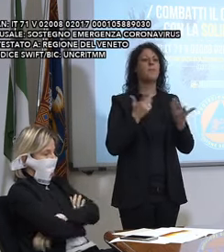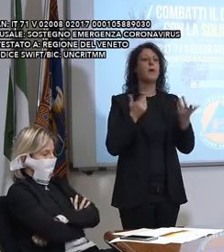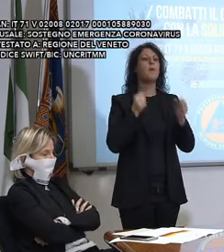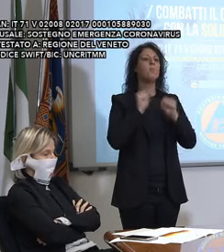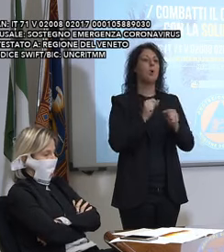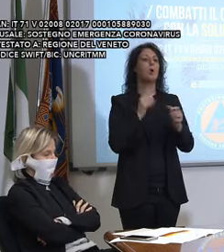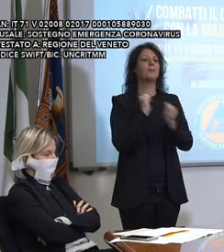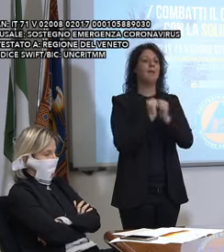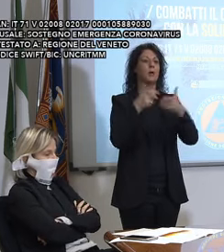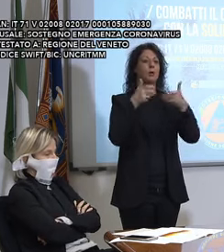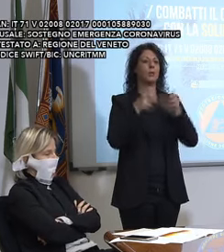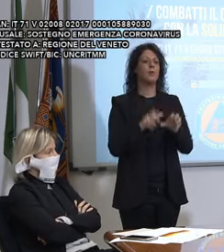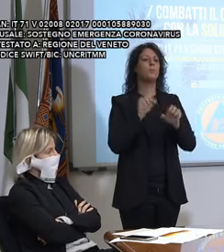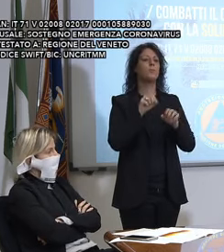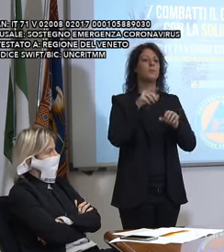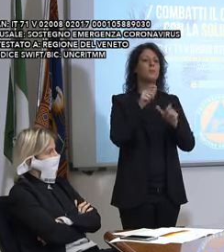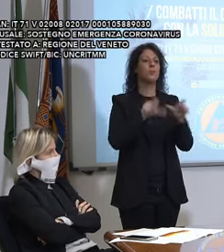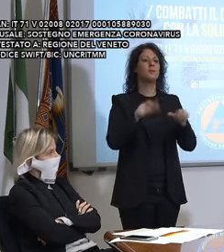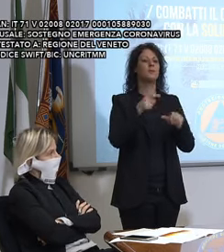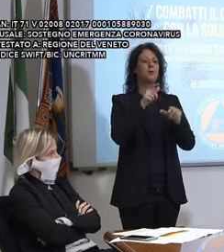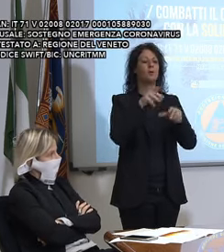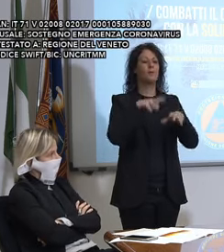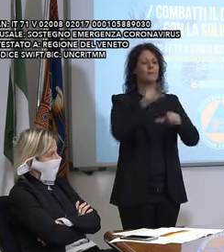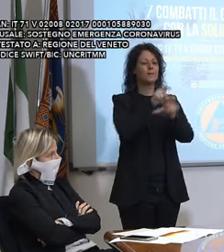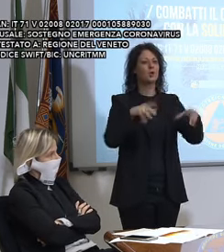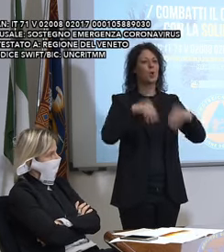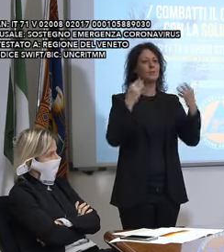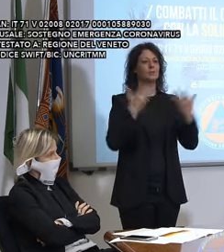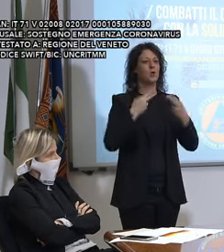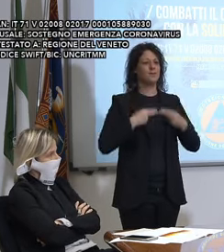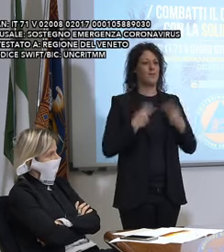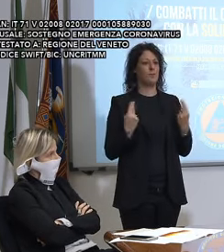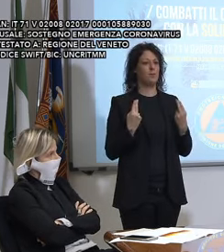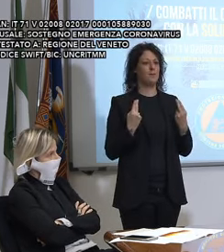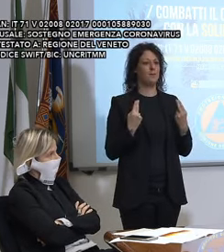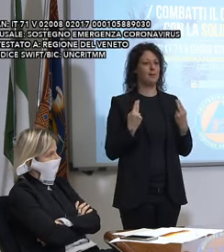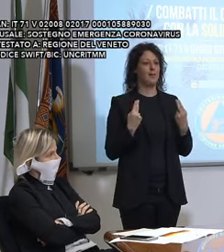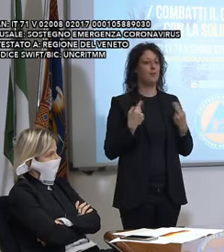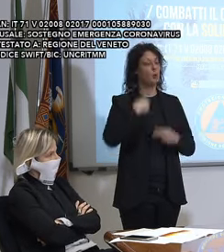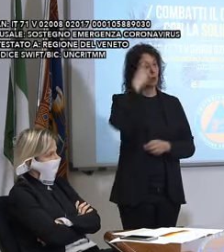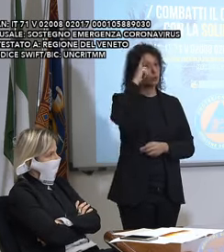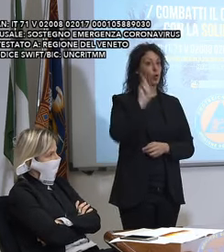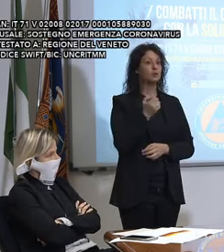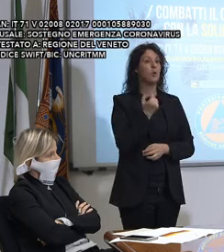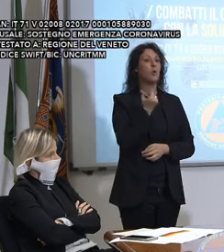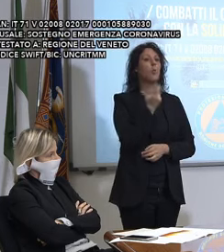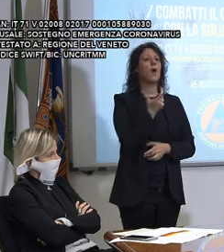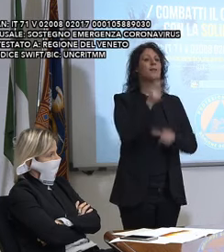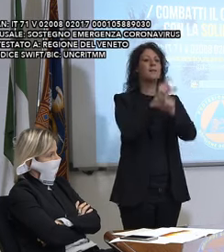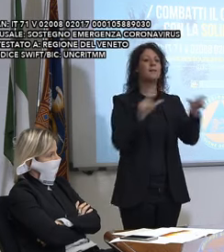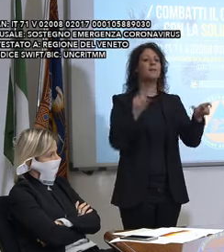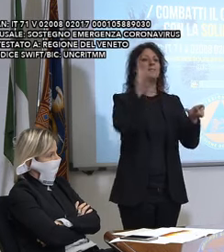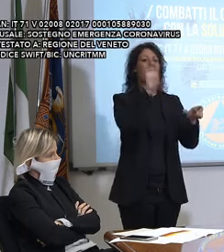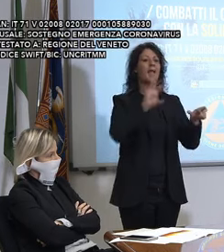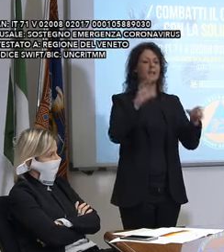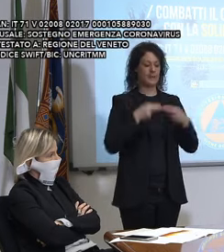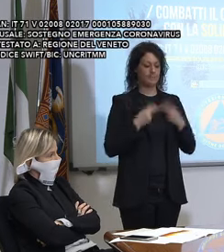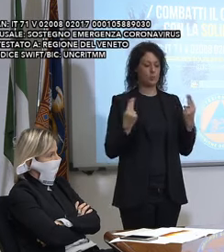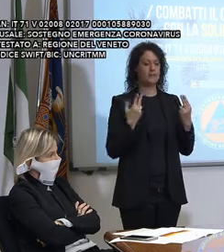verità. Io non vi so dire quanti veneti sono già immuni, perché molti hanno avuto, sono